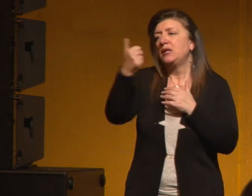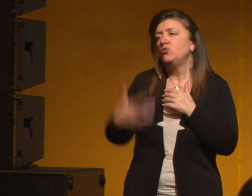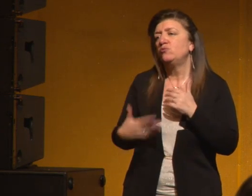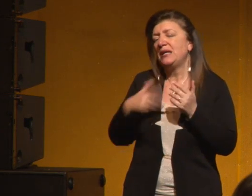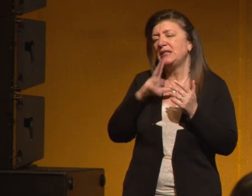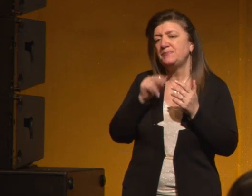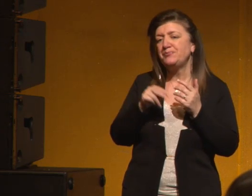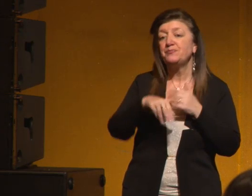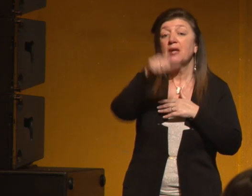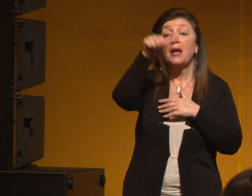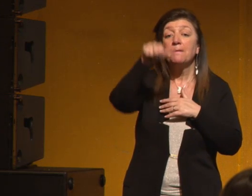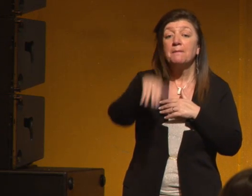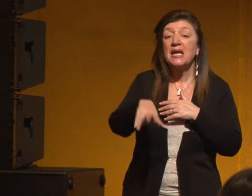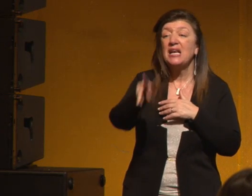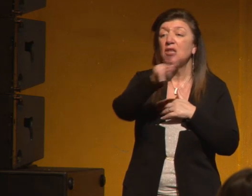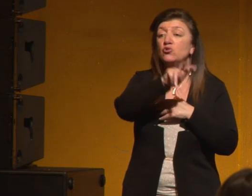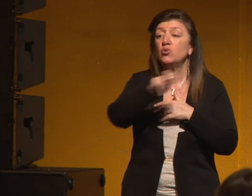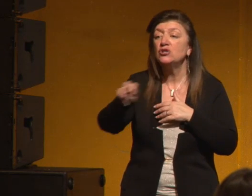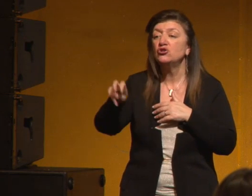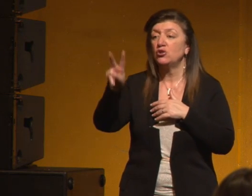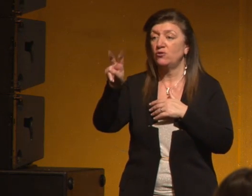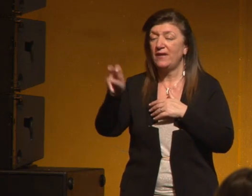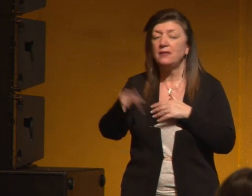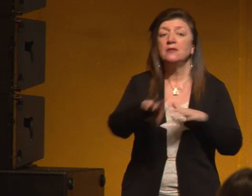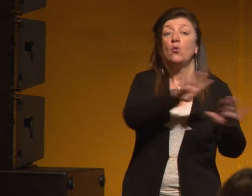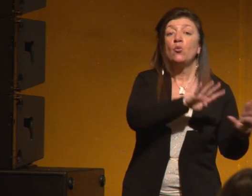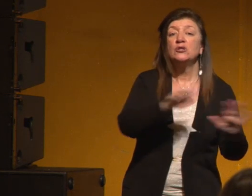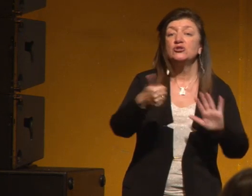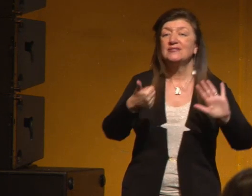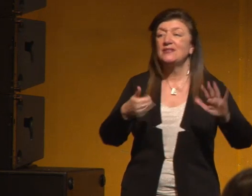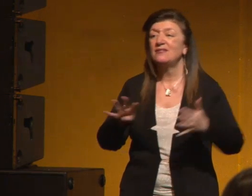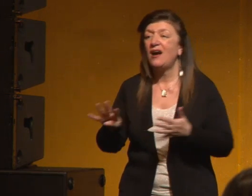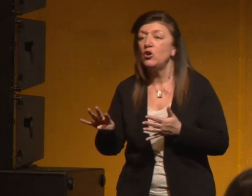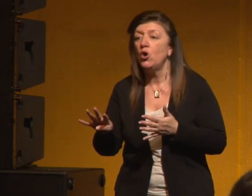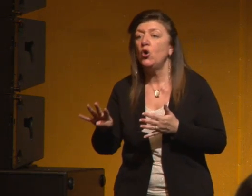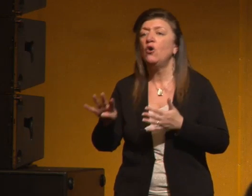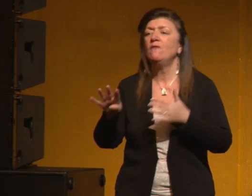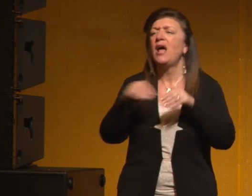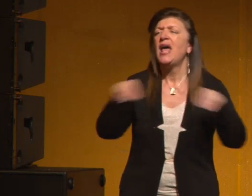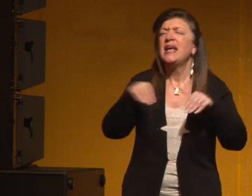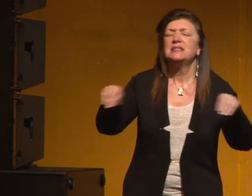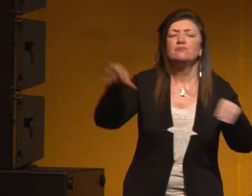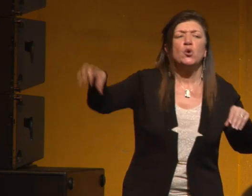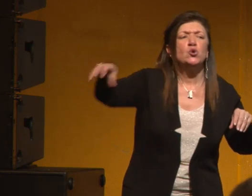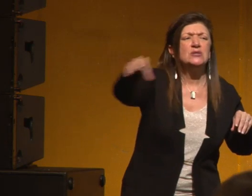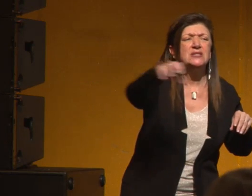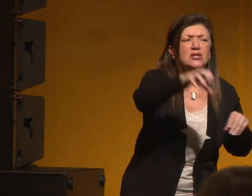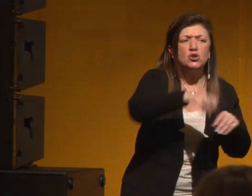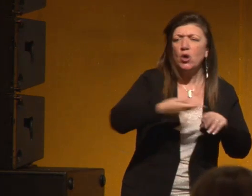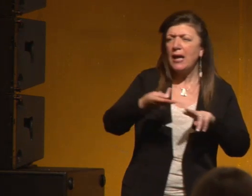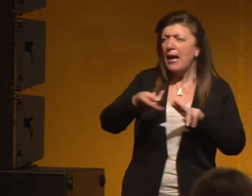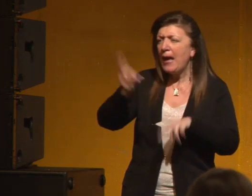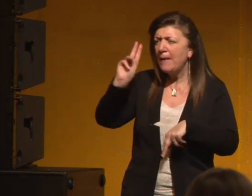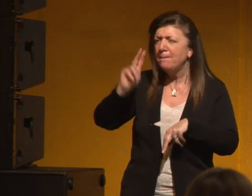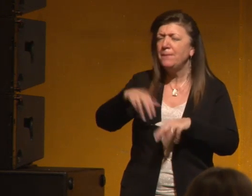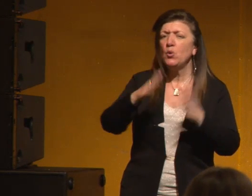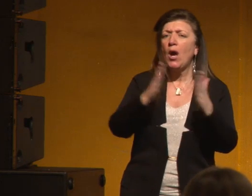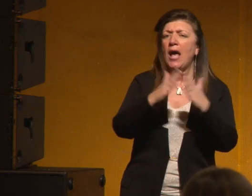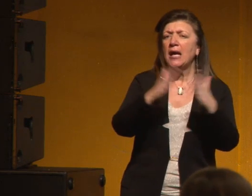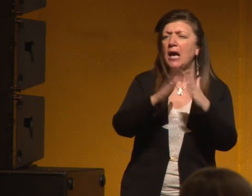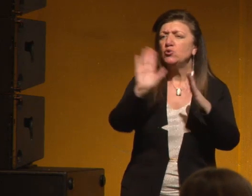veloce 1224 169 espositori e oltre 1.000 case editrici